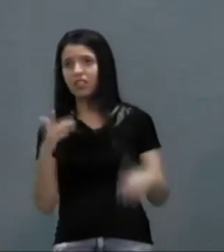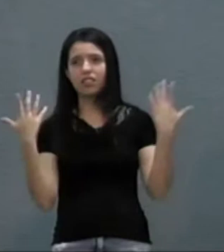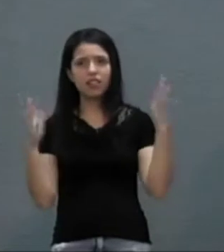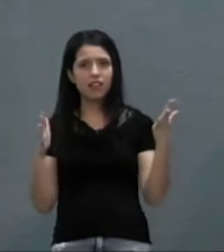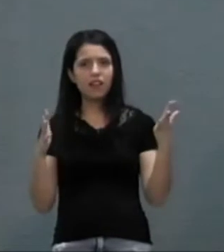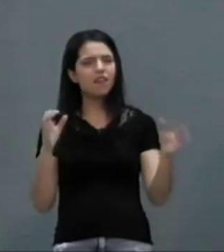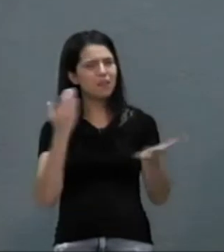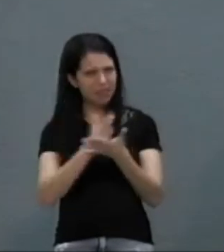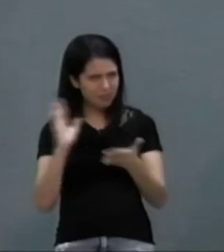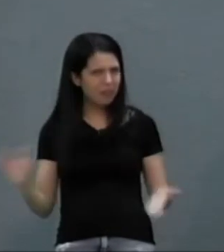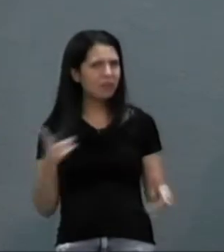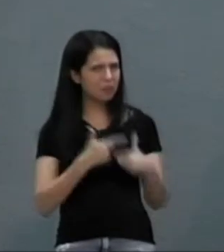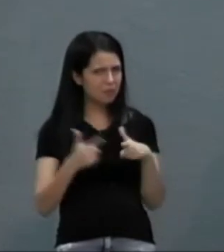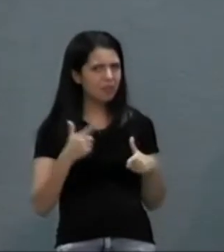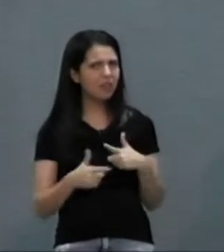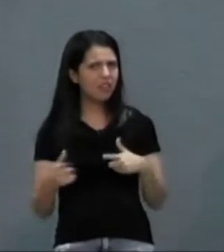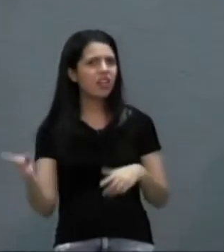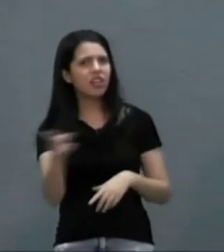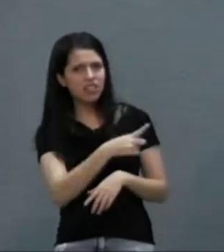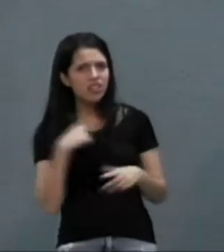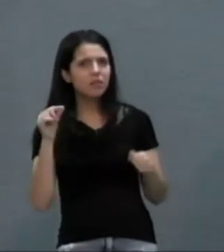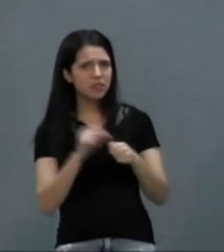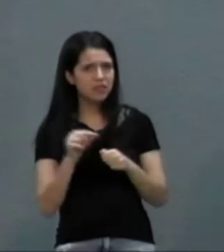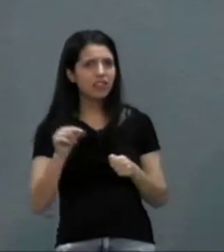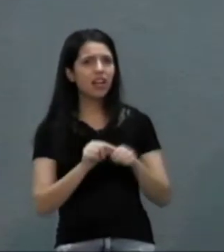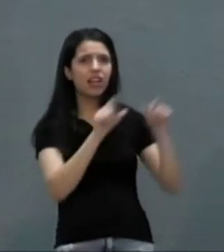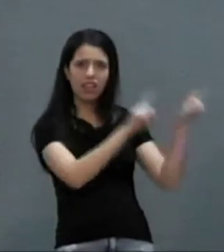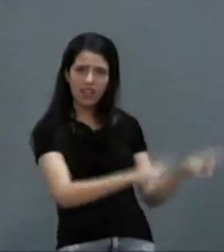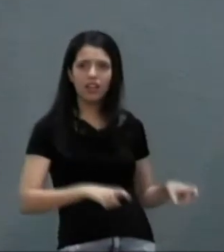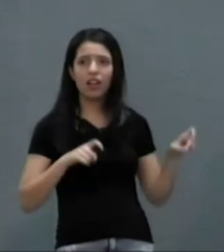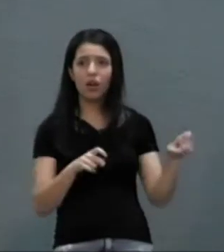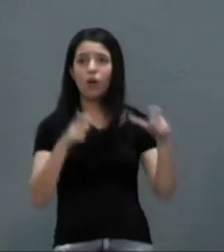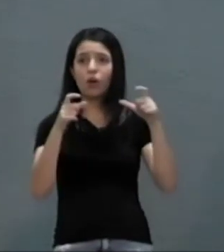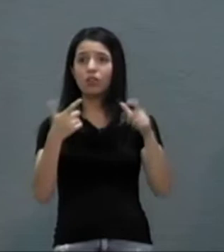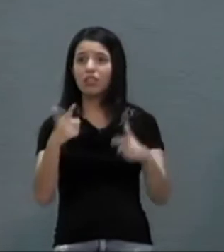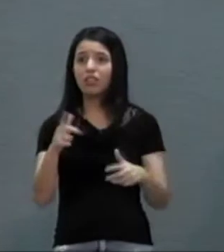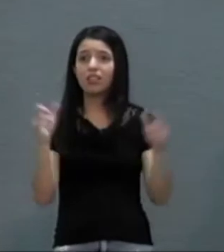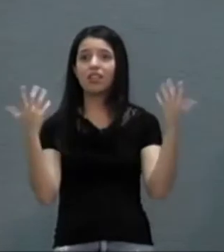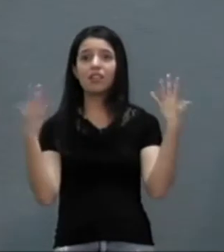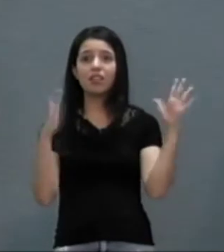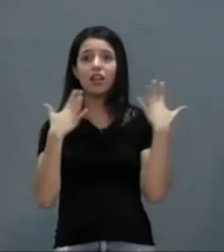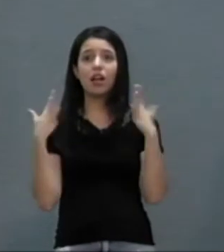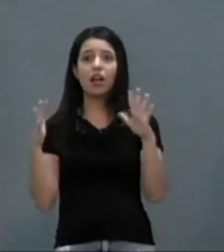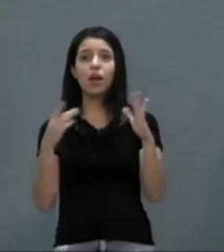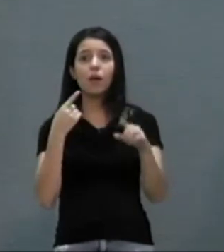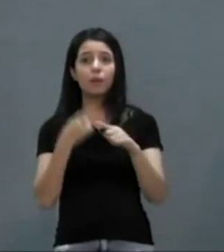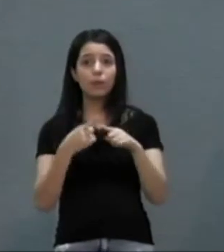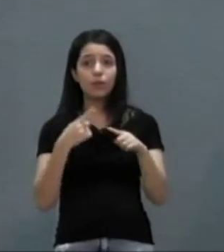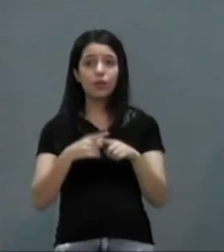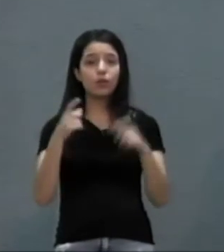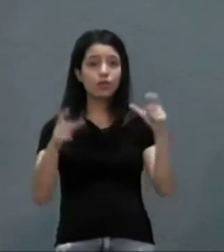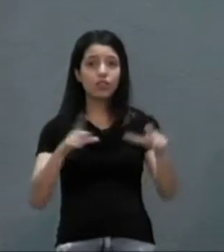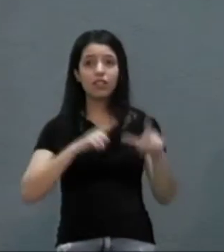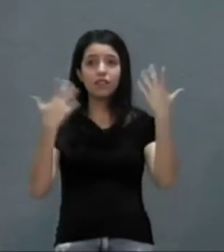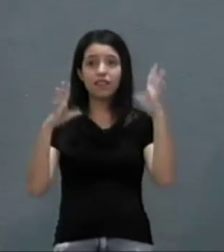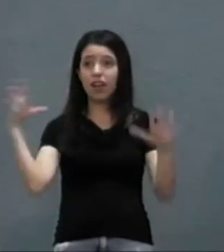tabu? Vamos fazer área rural onde não tem festa? Porque onde tem festa, rapidinho